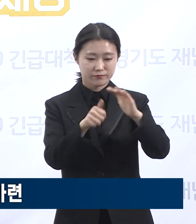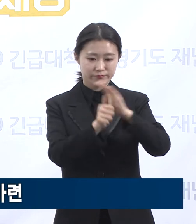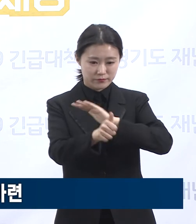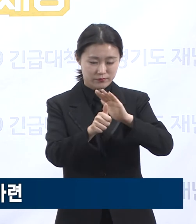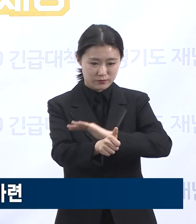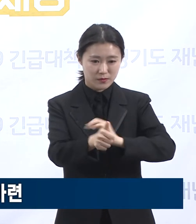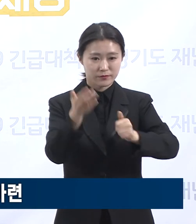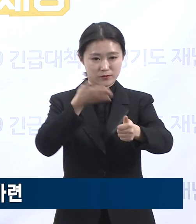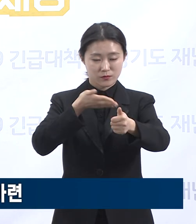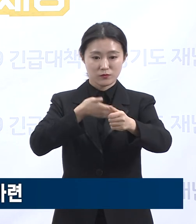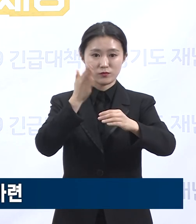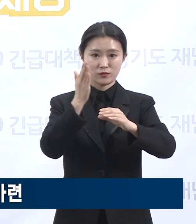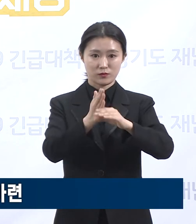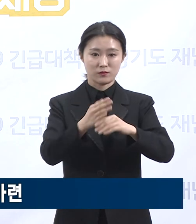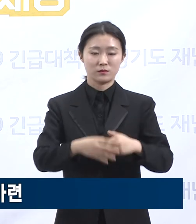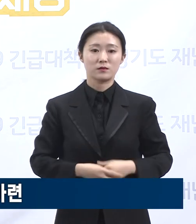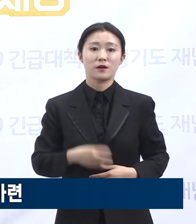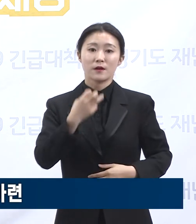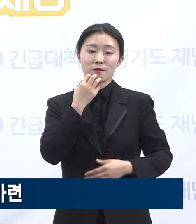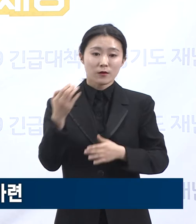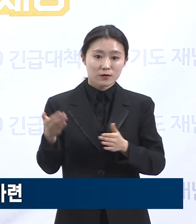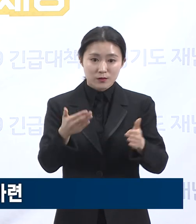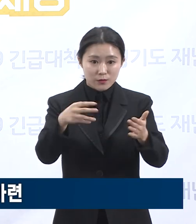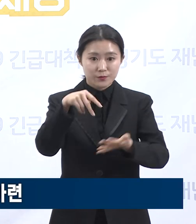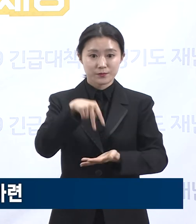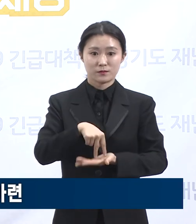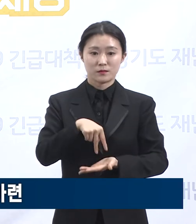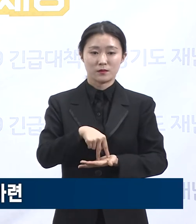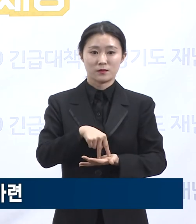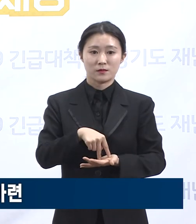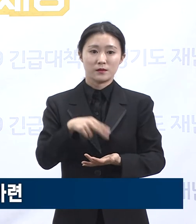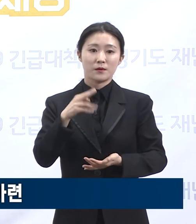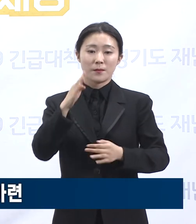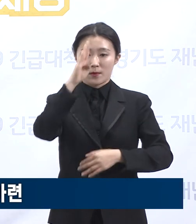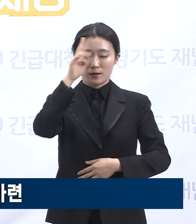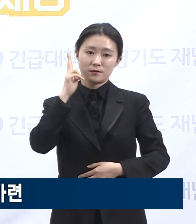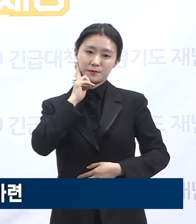더 많은 중환자 치료 능력을 확충하기 위해 최선의 노력을 다하겠습니다.